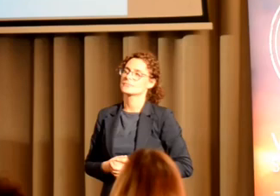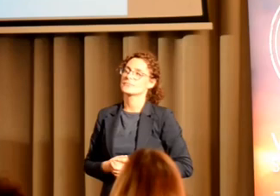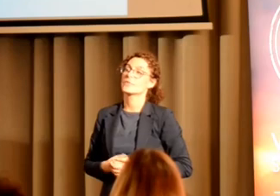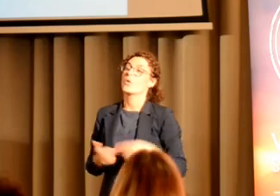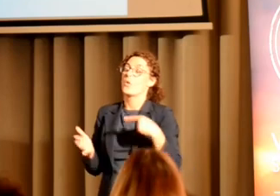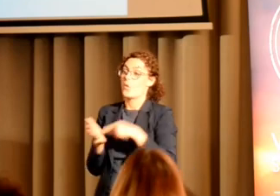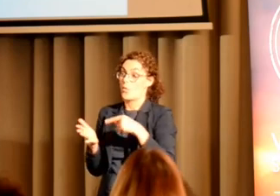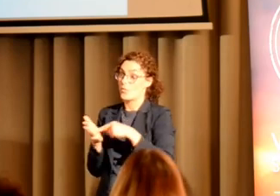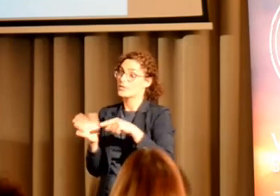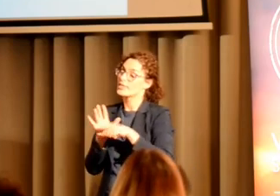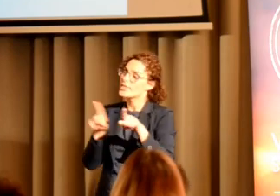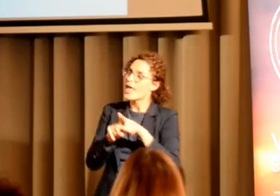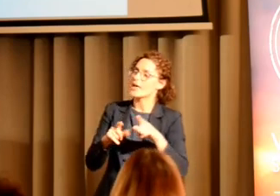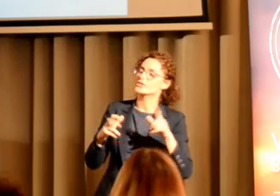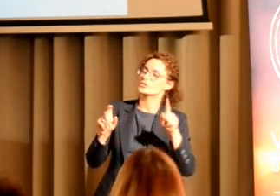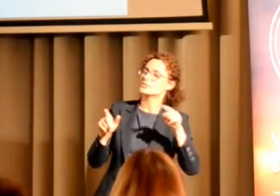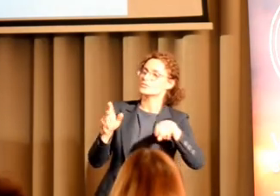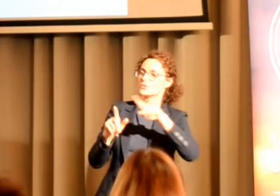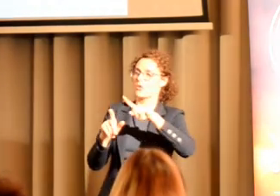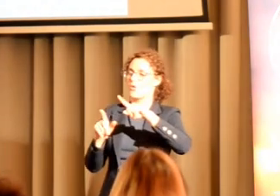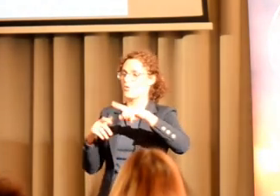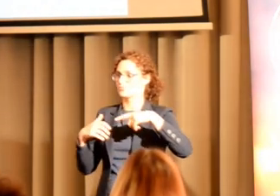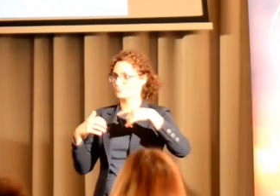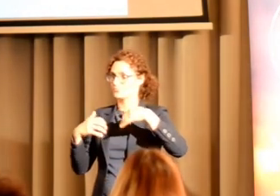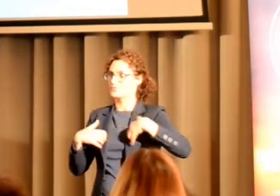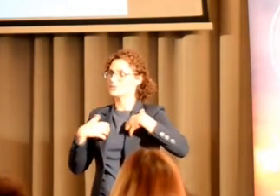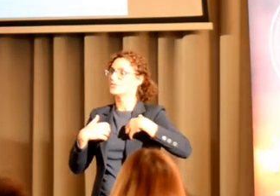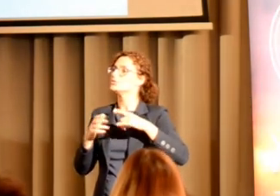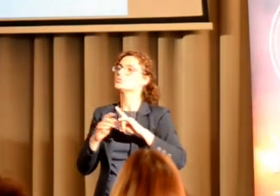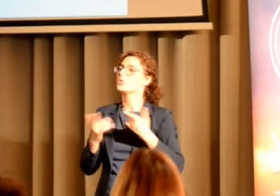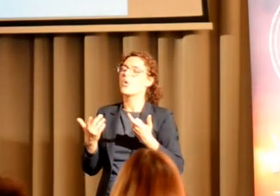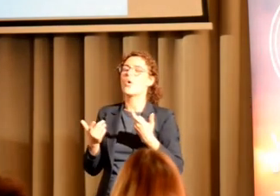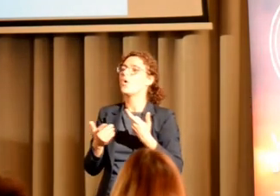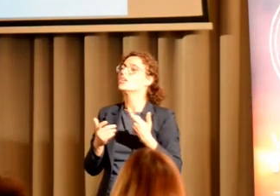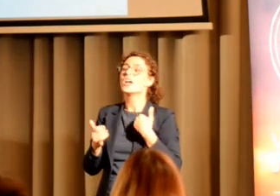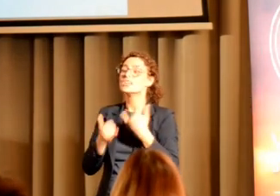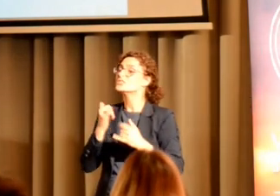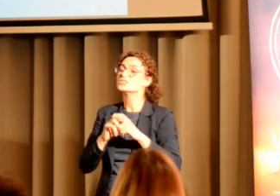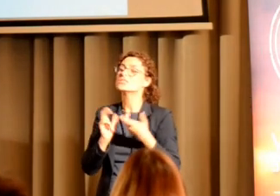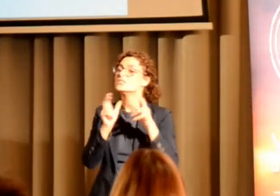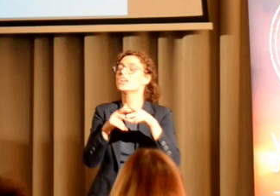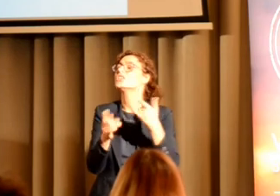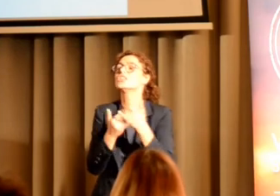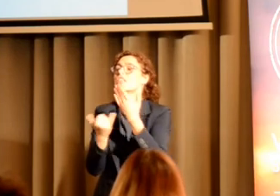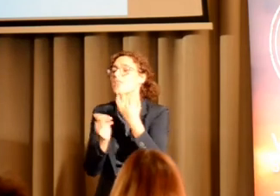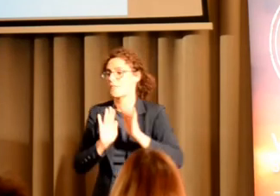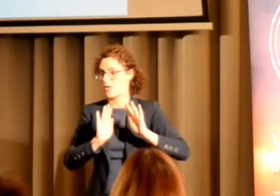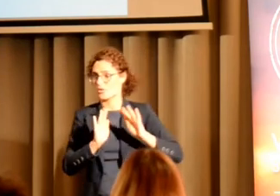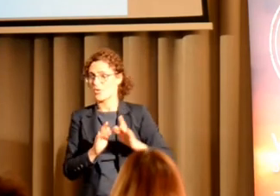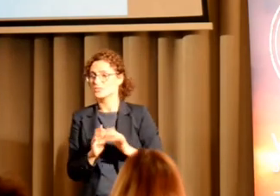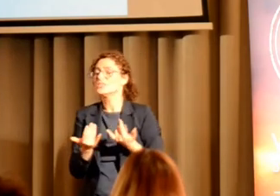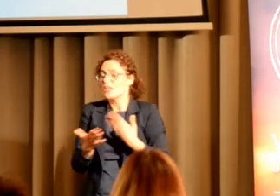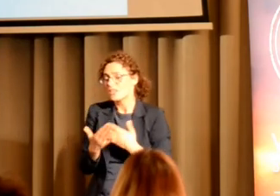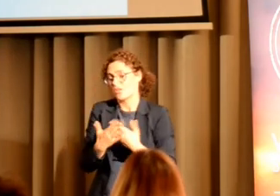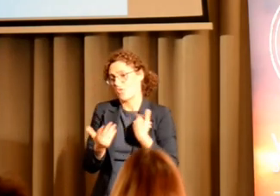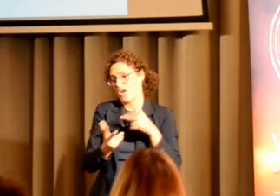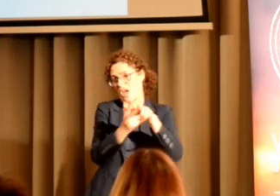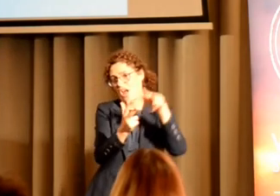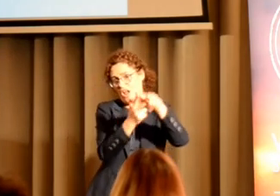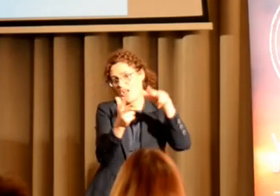te zwierzęta gospodarskie oczywiście najczęściej atakują wówczas, kiedy nie są one odpowiednio chronione.